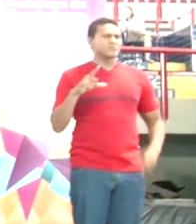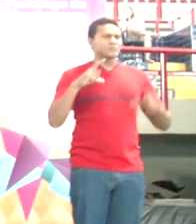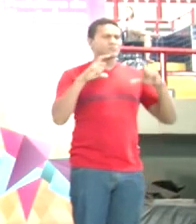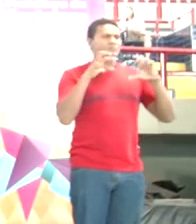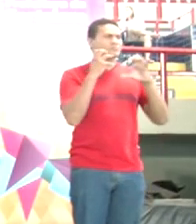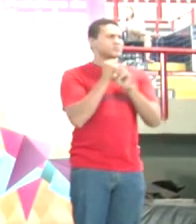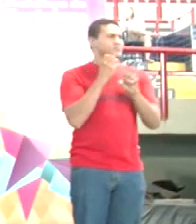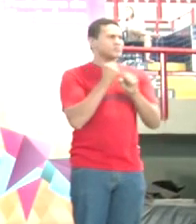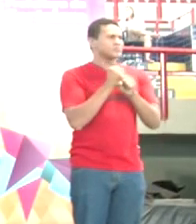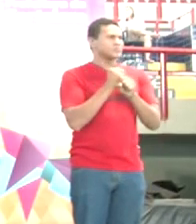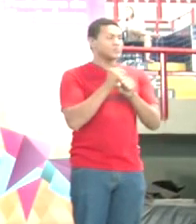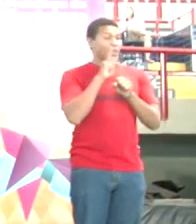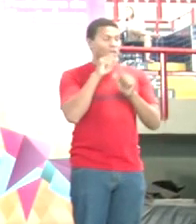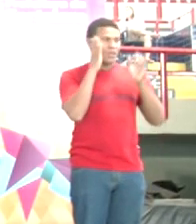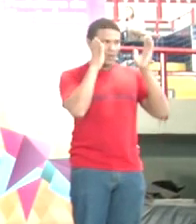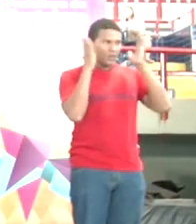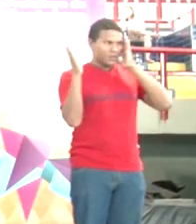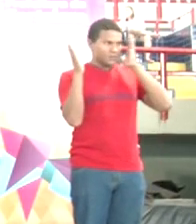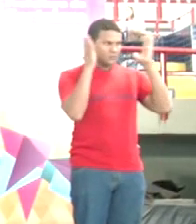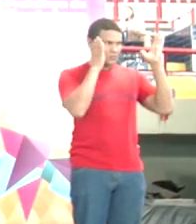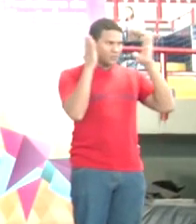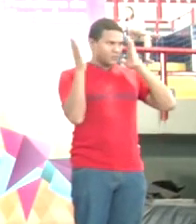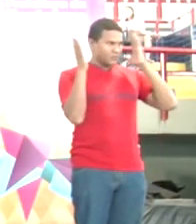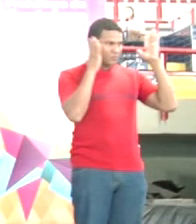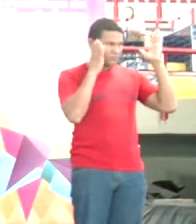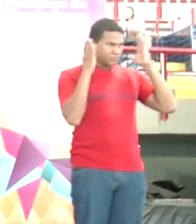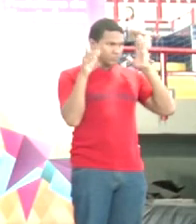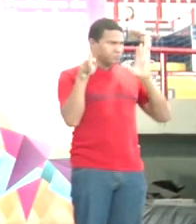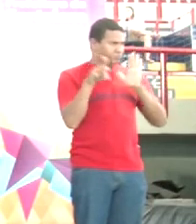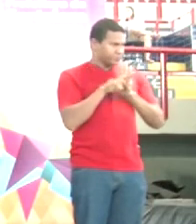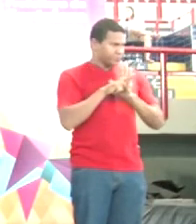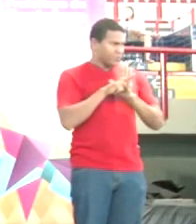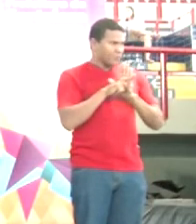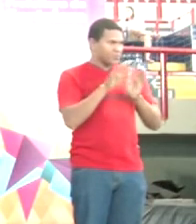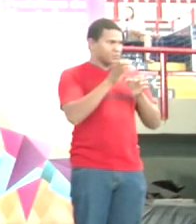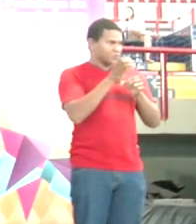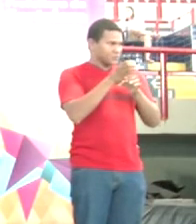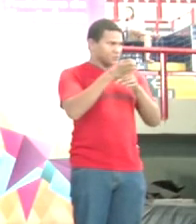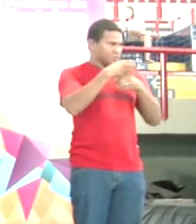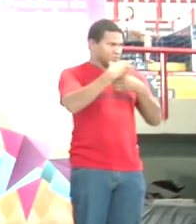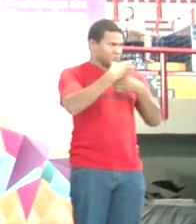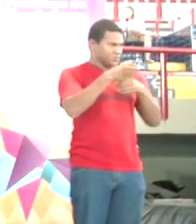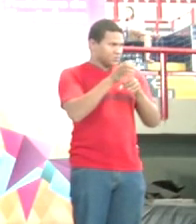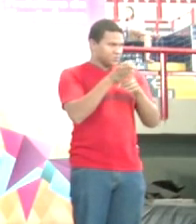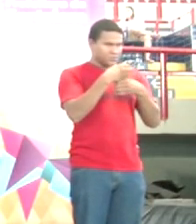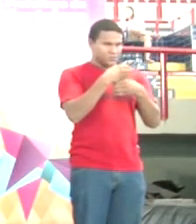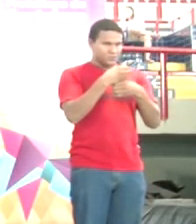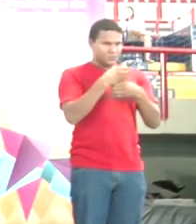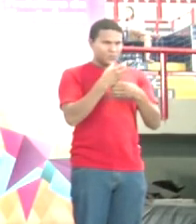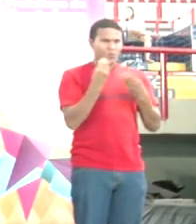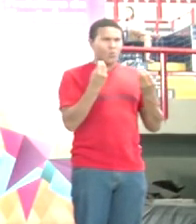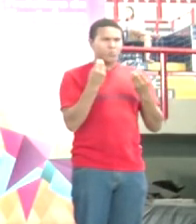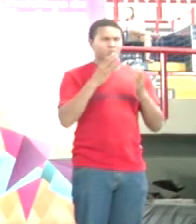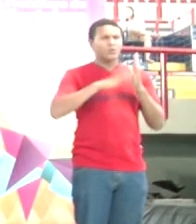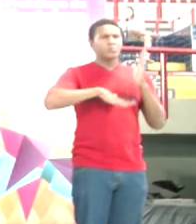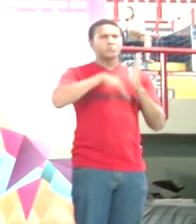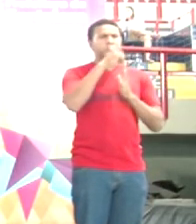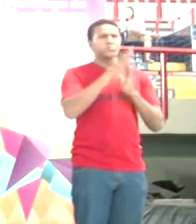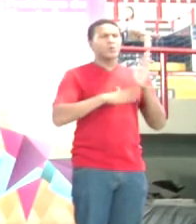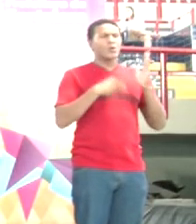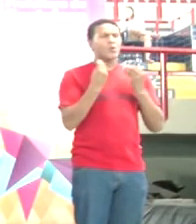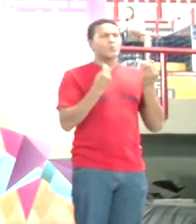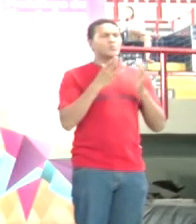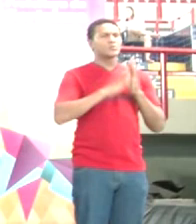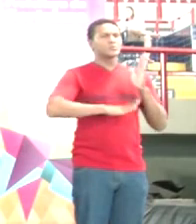área lateral do cilindro. Tu quer pintar um cilindro, tem que comprar tinta para pintar essa